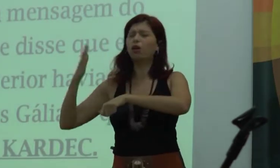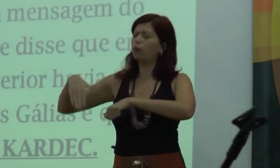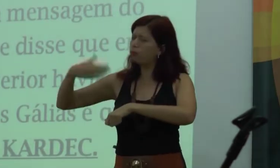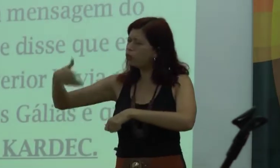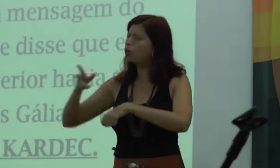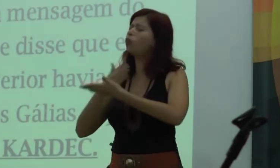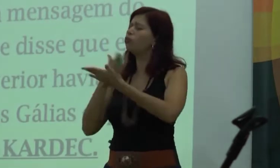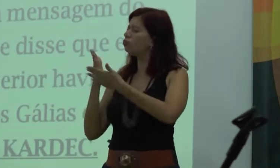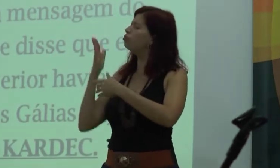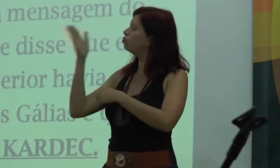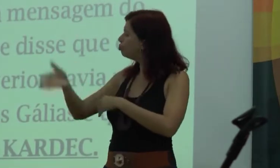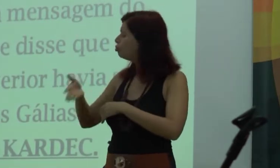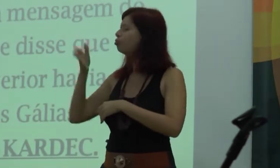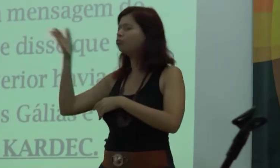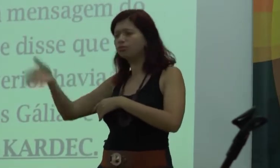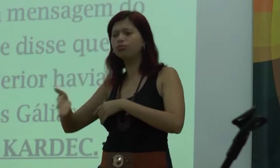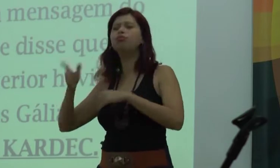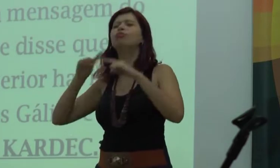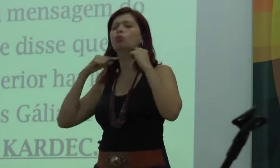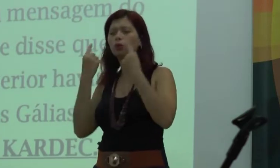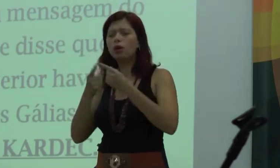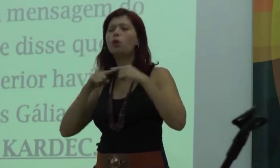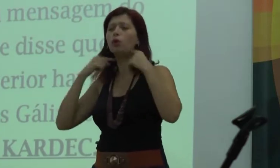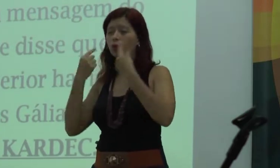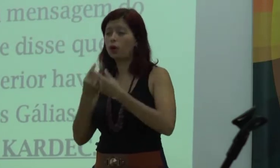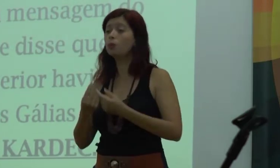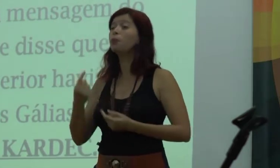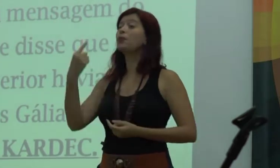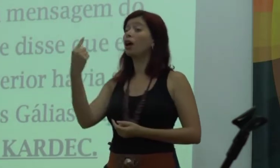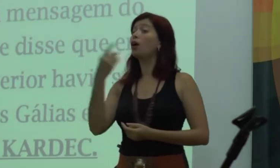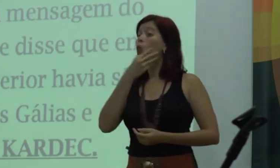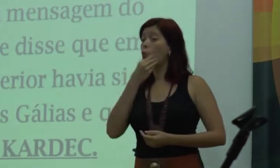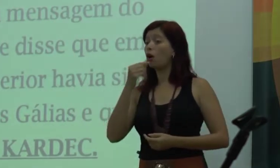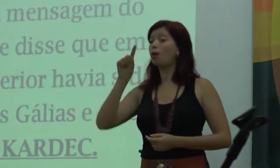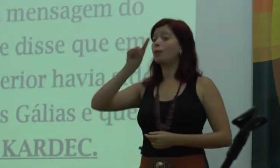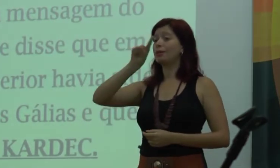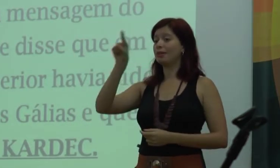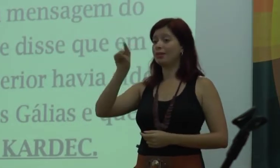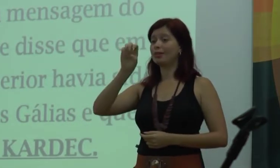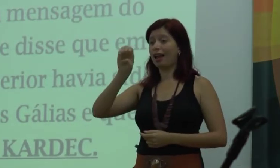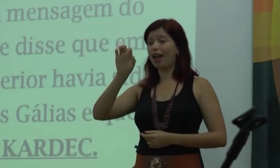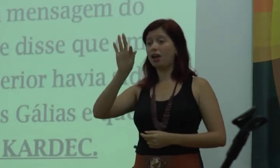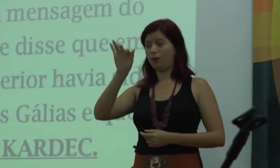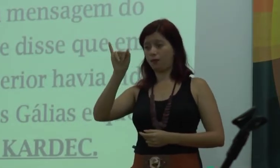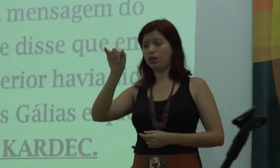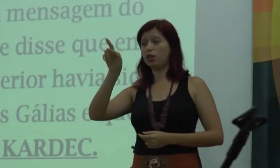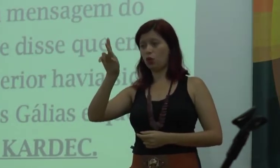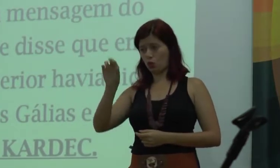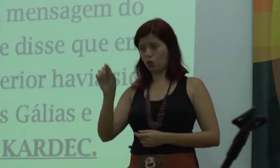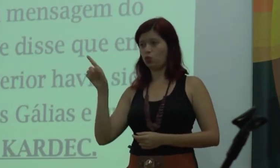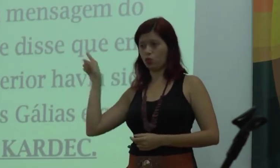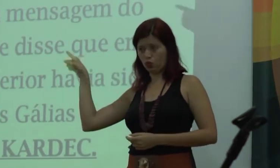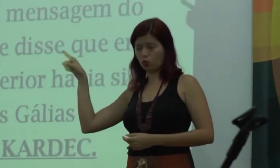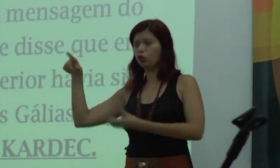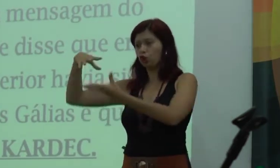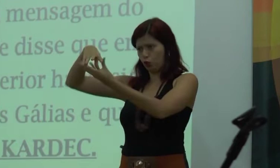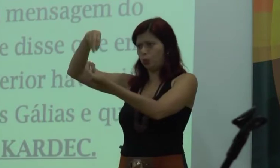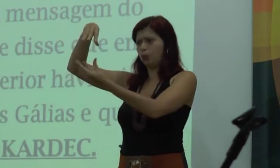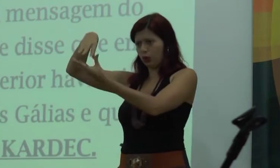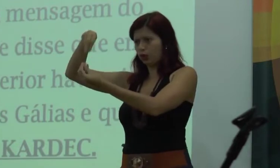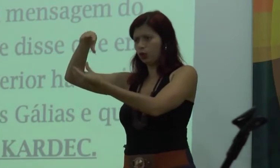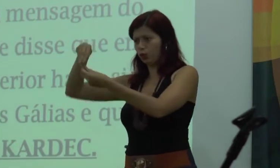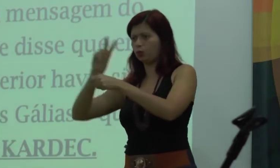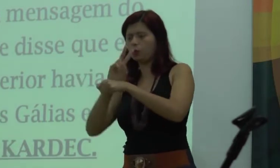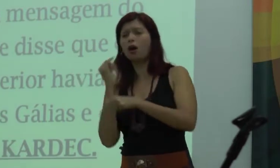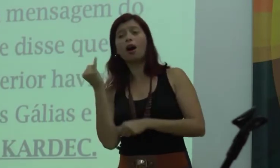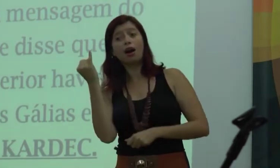Então, os anos se passaram, várias reuniões foram acontecendo e o espírito de